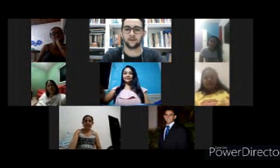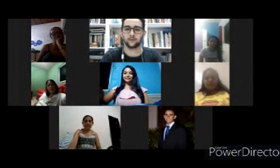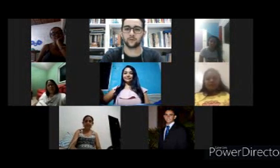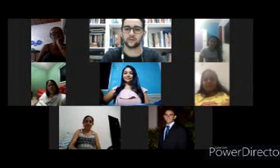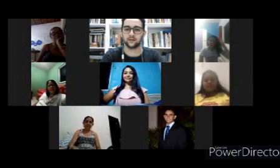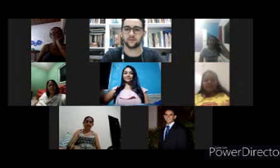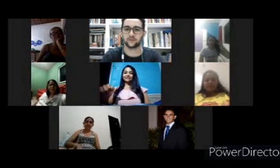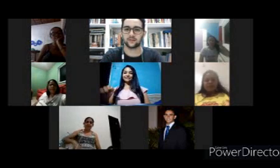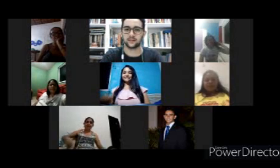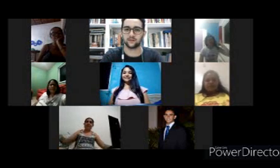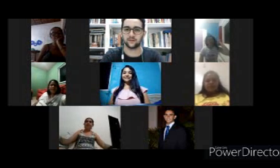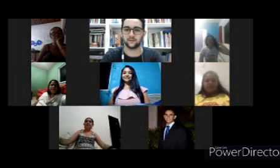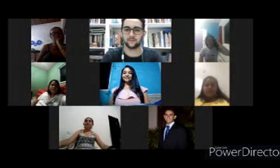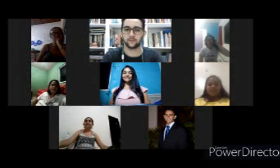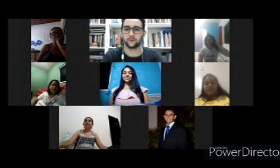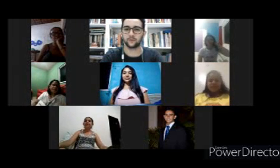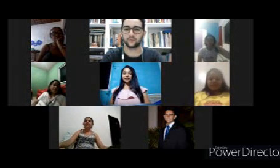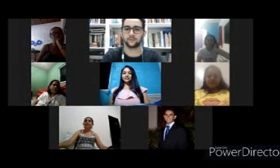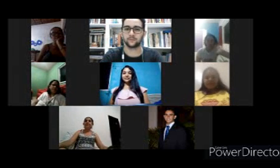Não tô conseguindo, ver se tu desativa aí. Pronto.